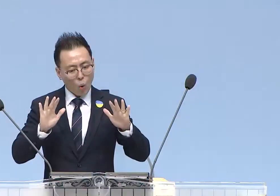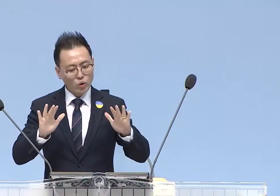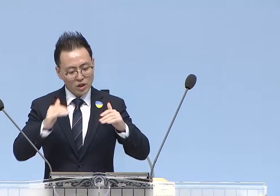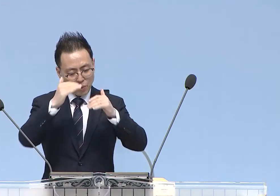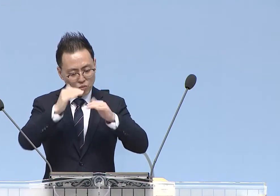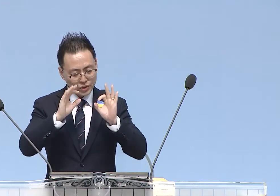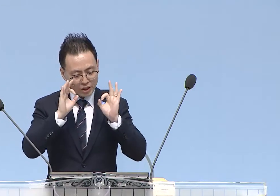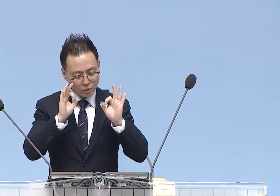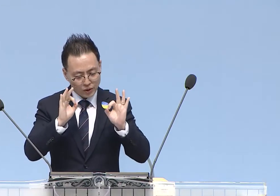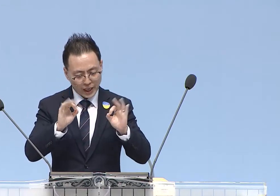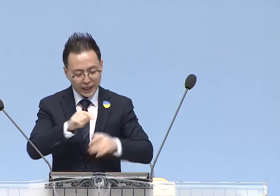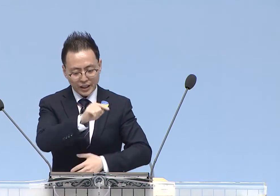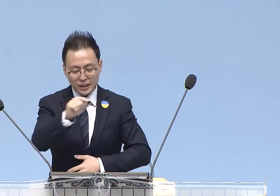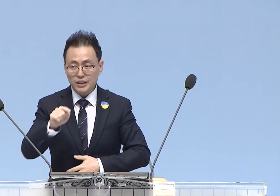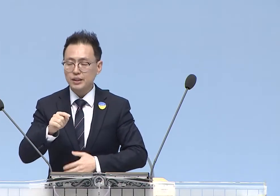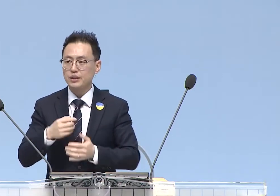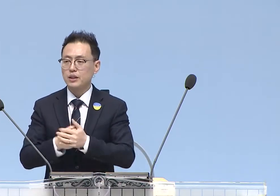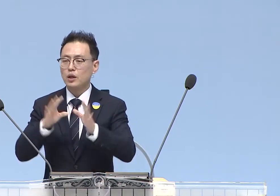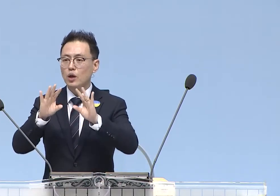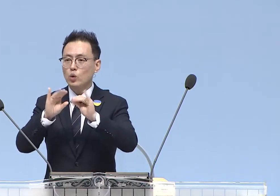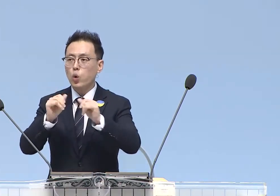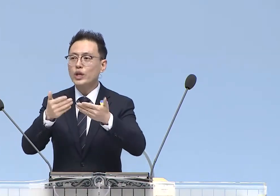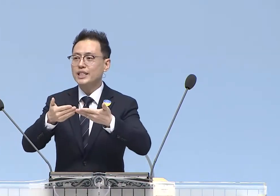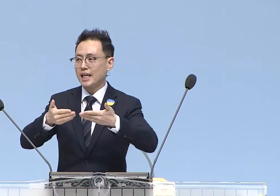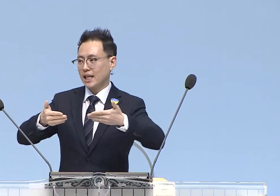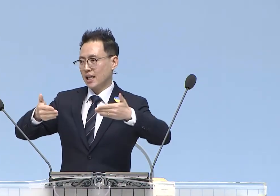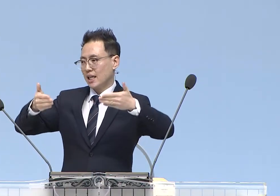오늘 본문에서 볼 때 이들은 토기장이